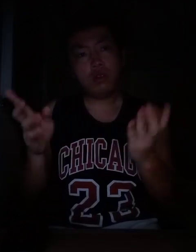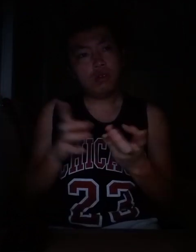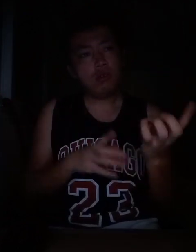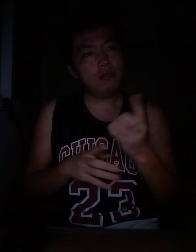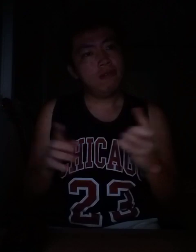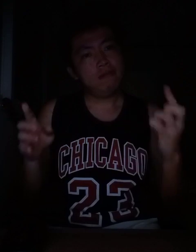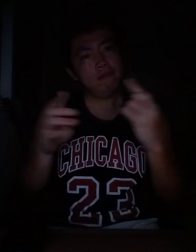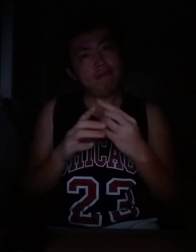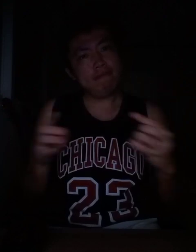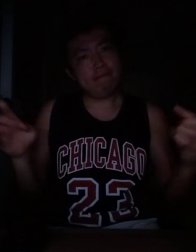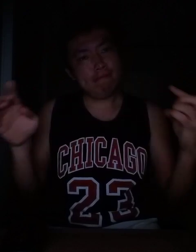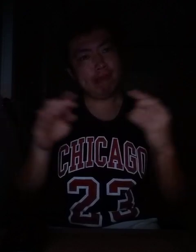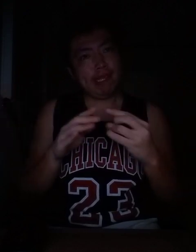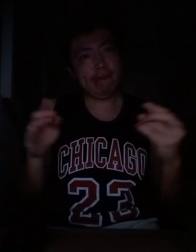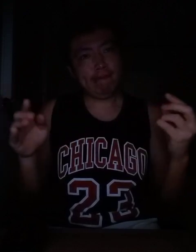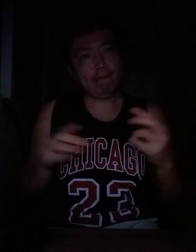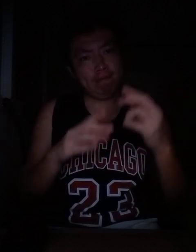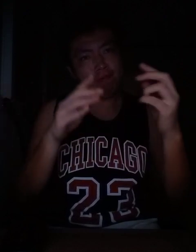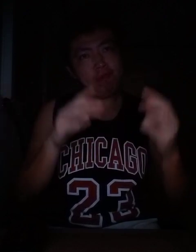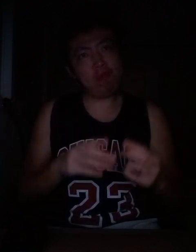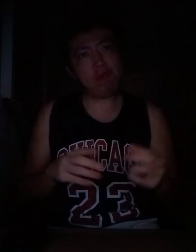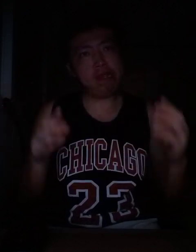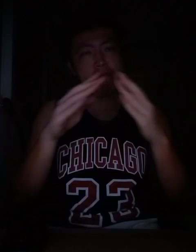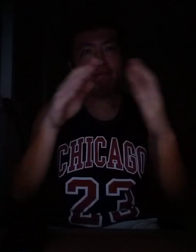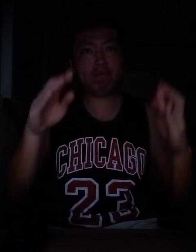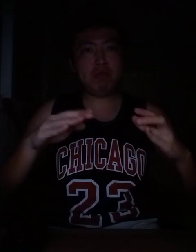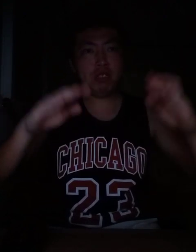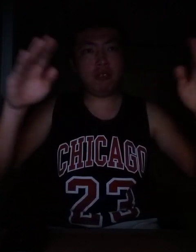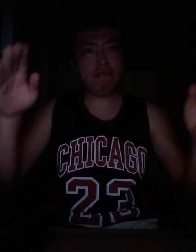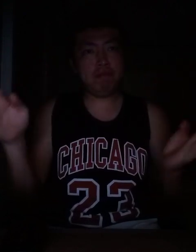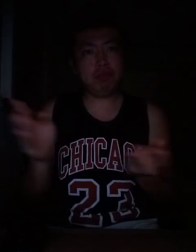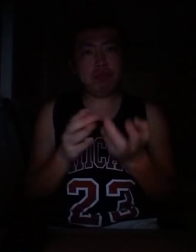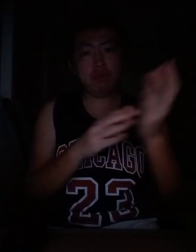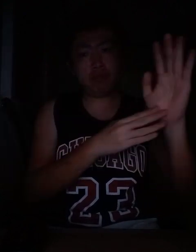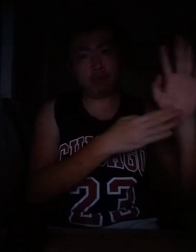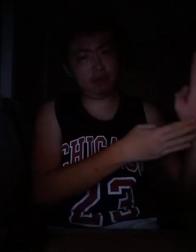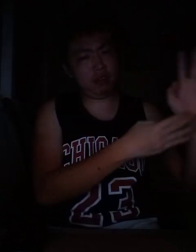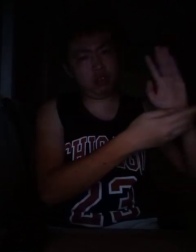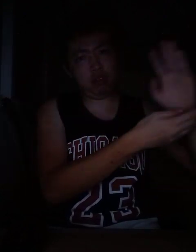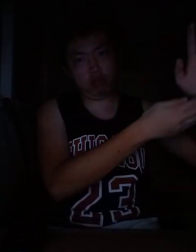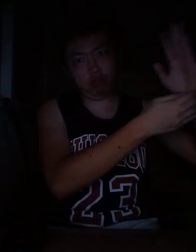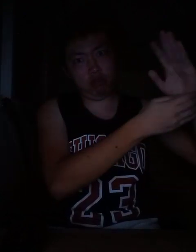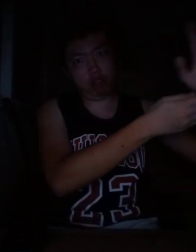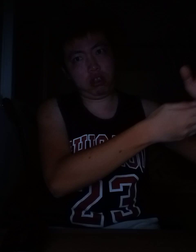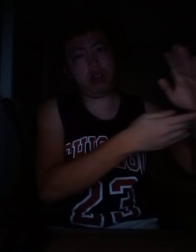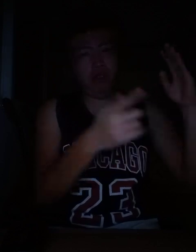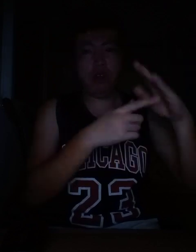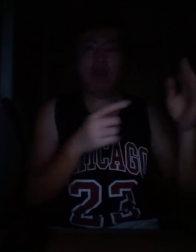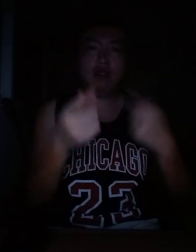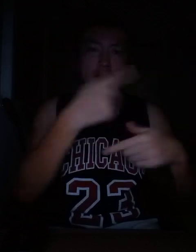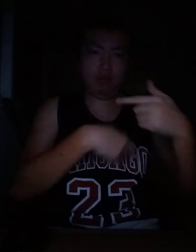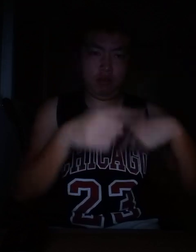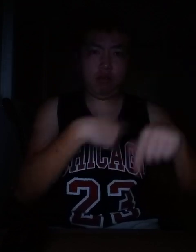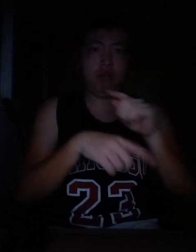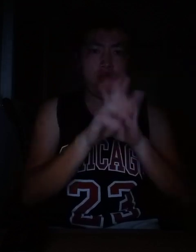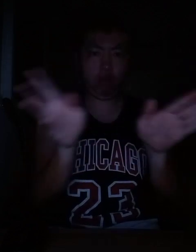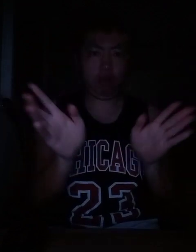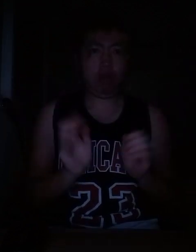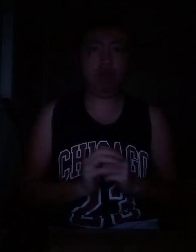열대 저압부가 발생하고 북태평양 고기압이 서쪽으로 확장하면서 진로가 바뀐 것입니다.